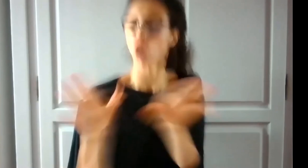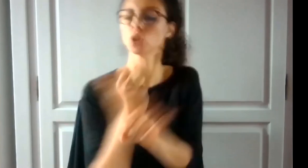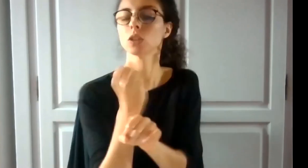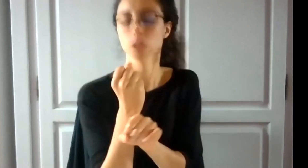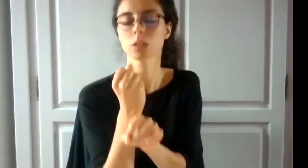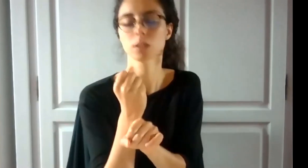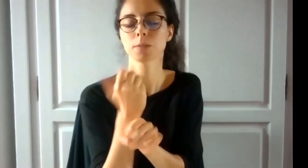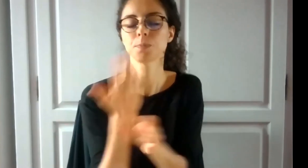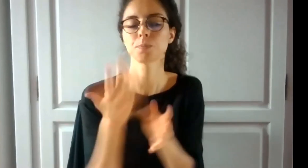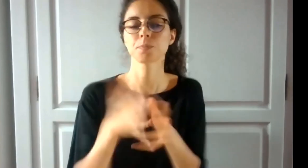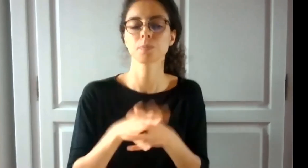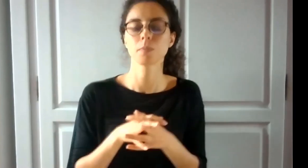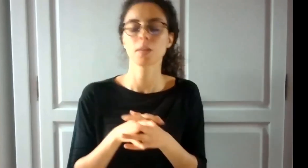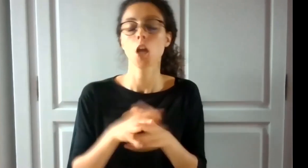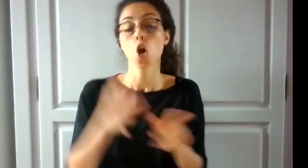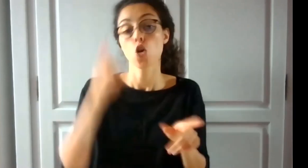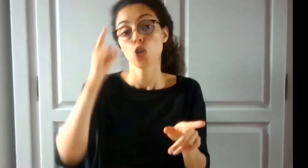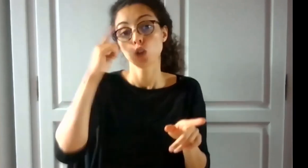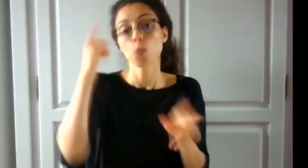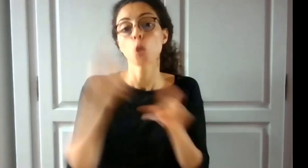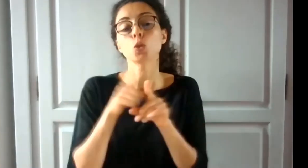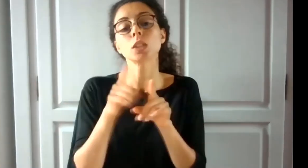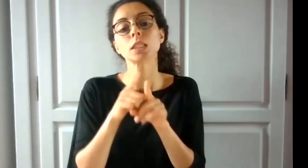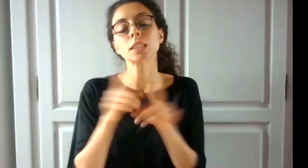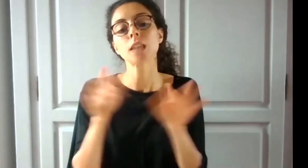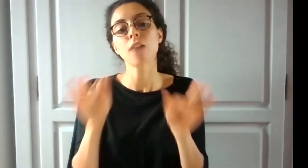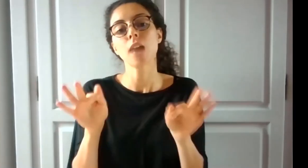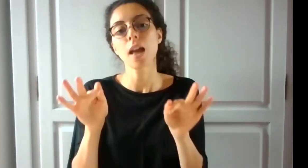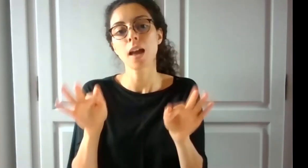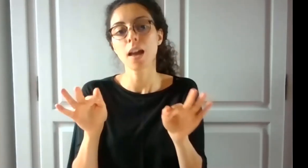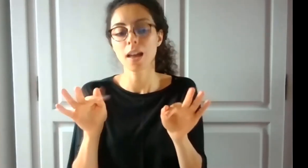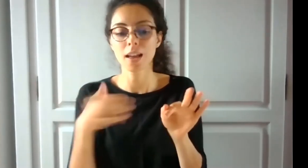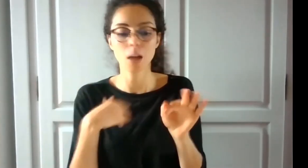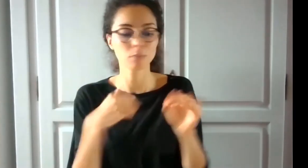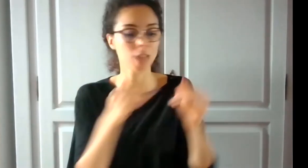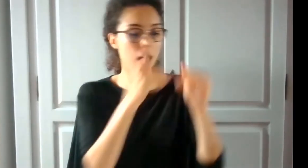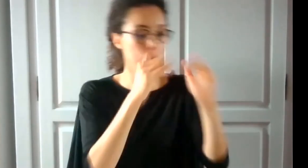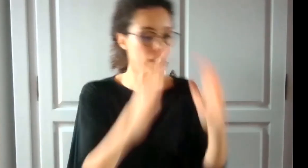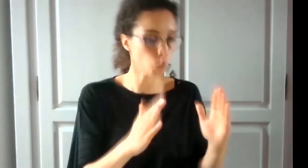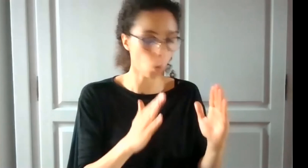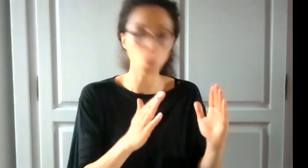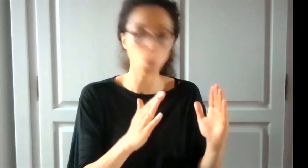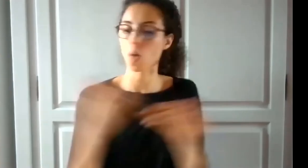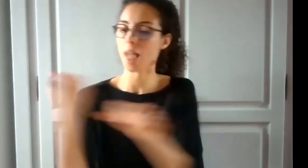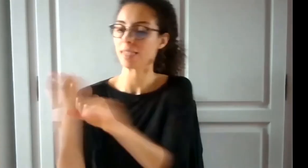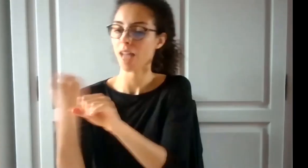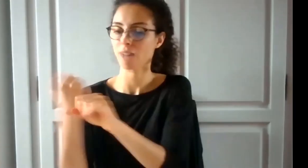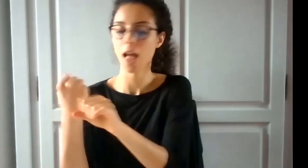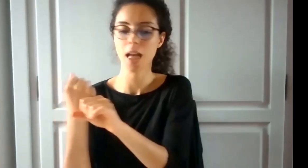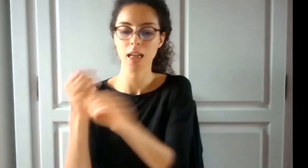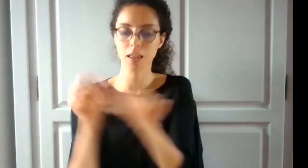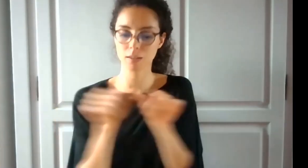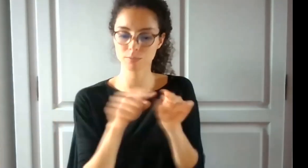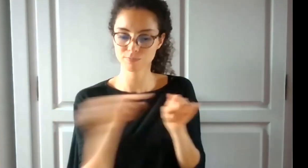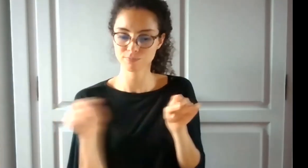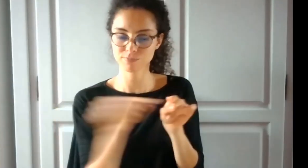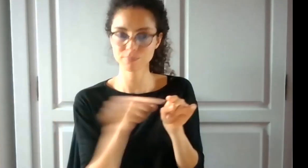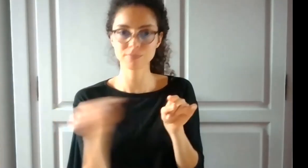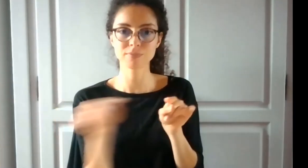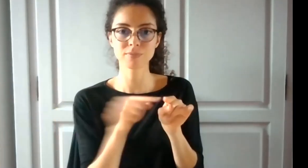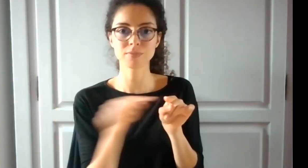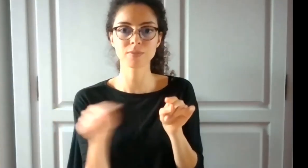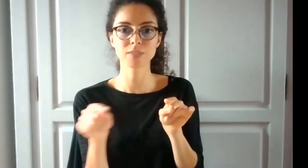aussi à l'espace qu'il y a entre le domicile et le lieu de travail habituel, qui est celui des espaces